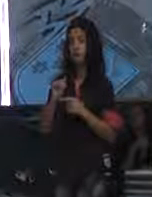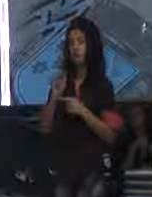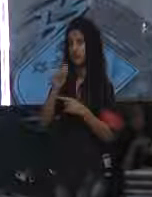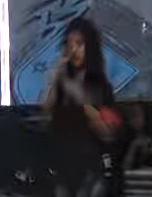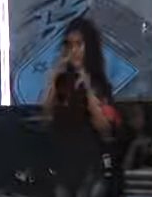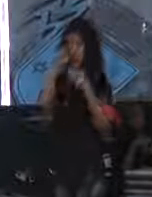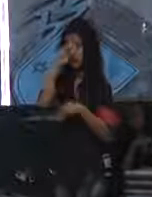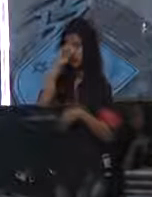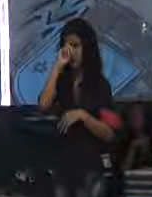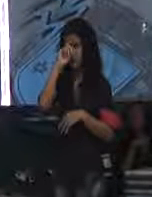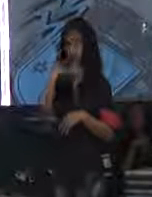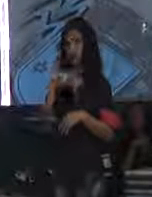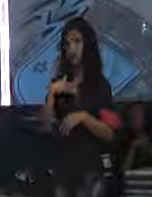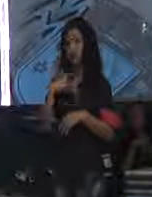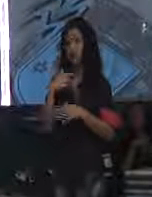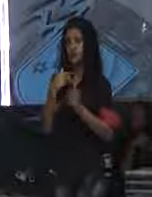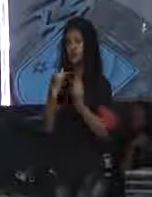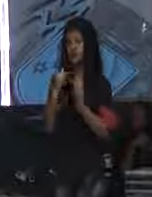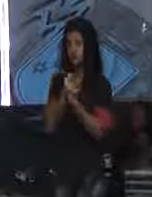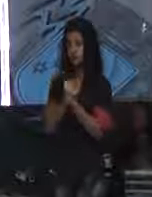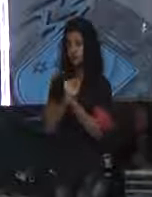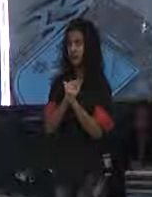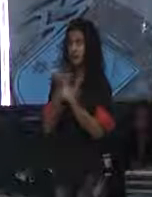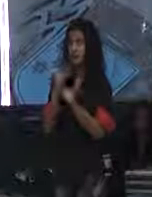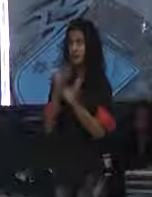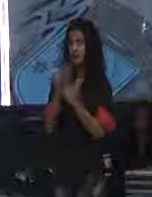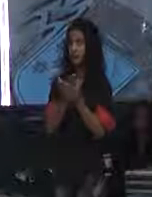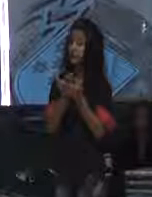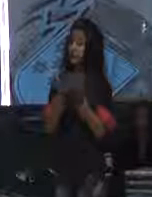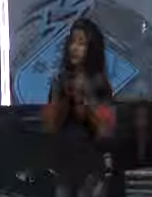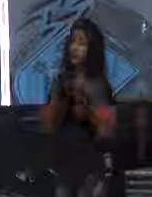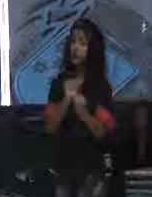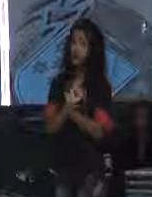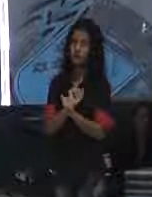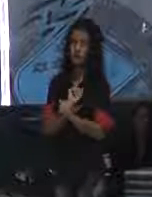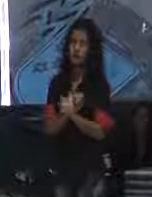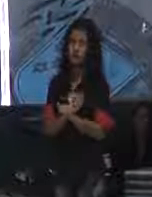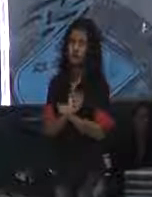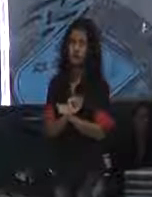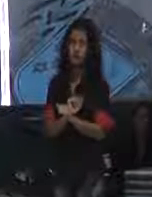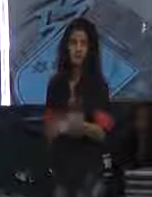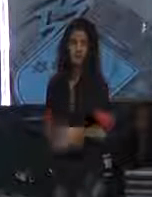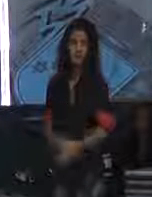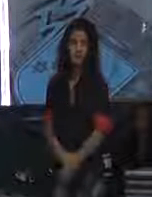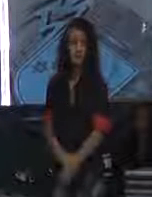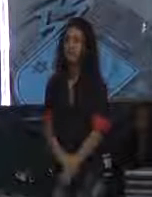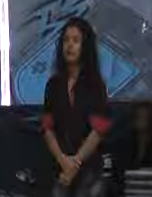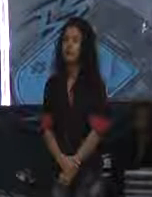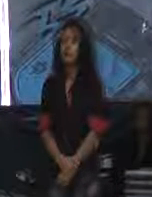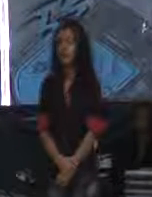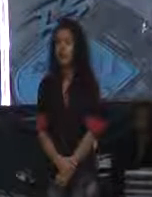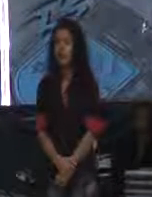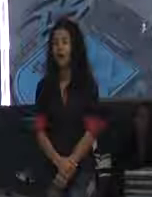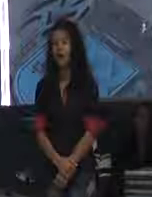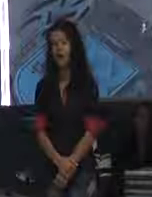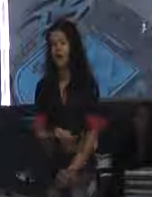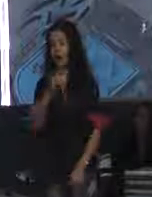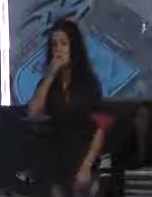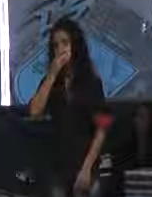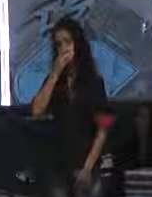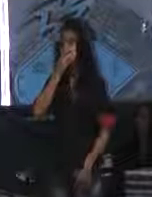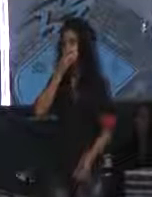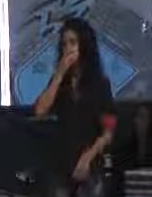que recomeçar e os outros demoram a licitação. Mas demora a licitação para acontecer. Por que existe? Precisa